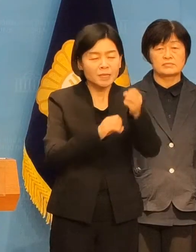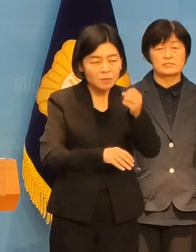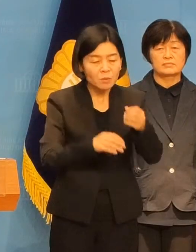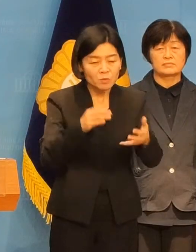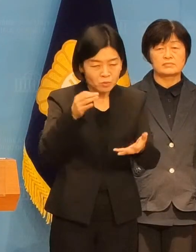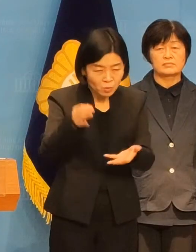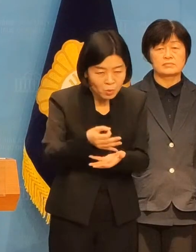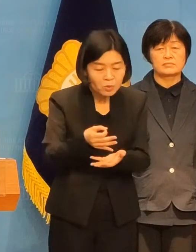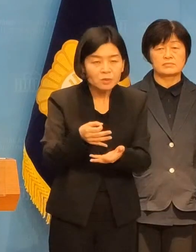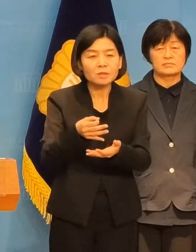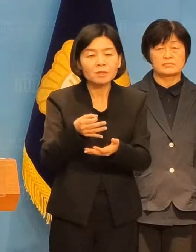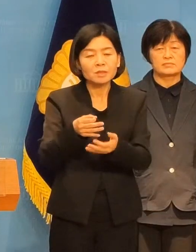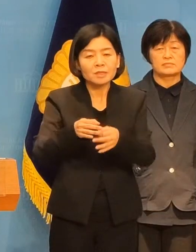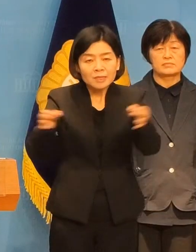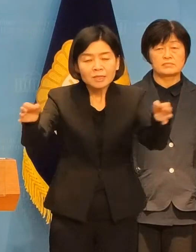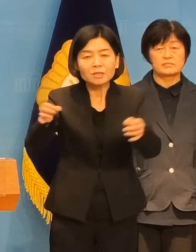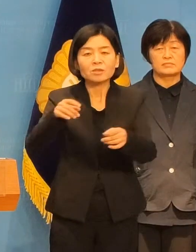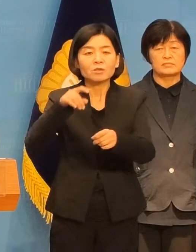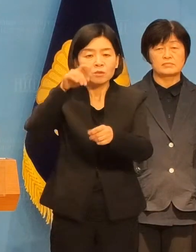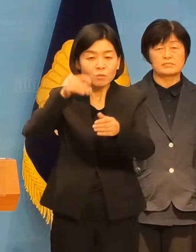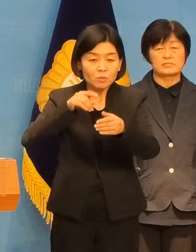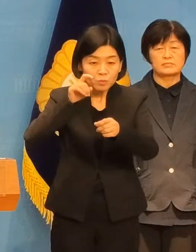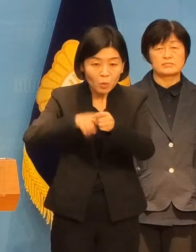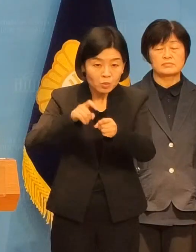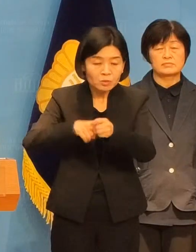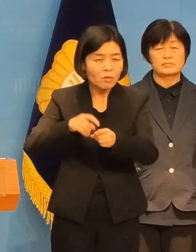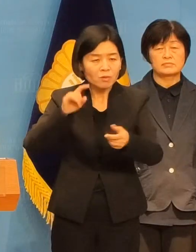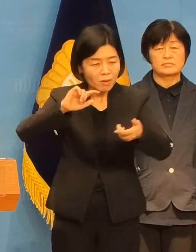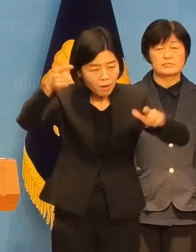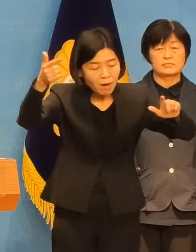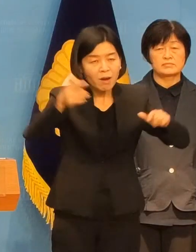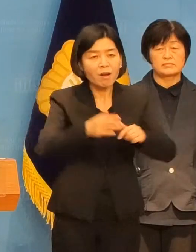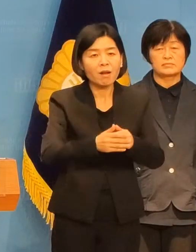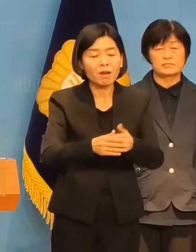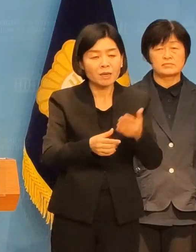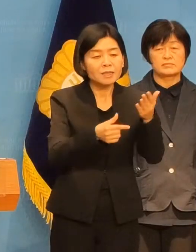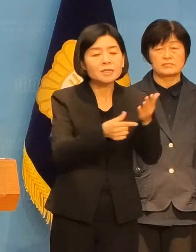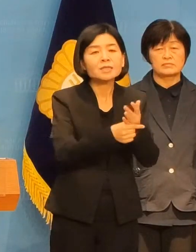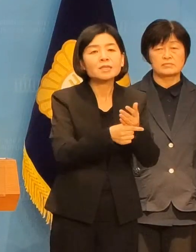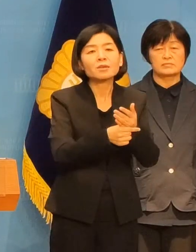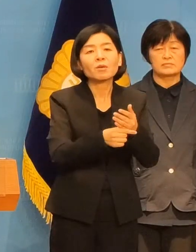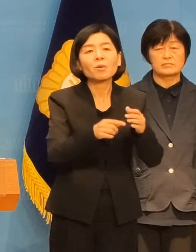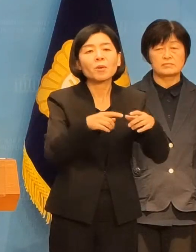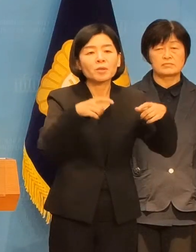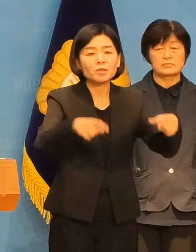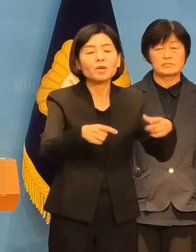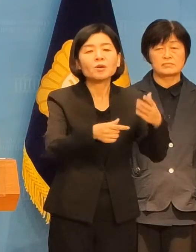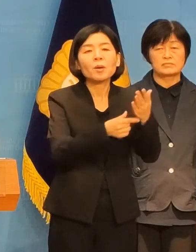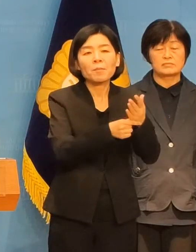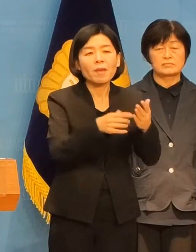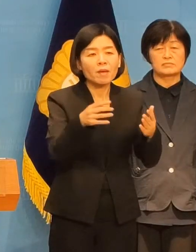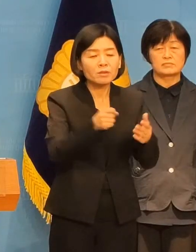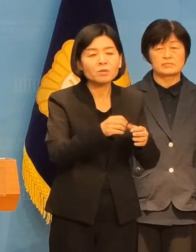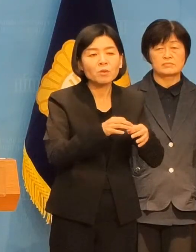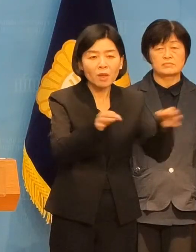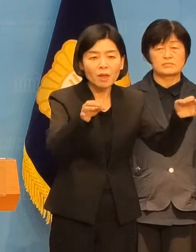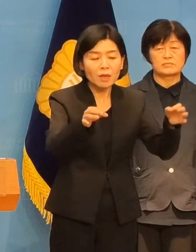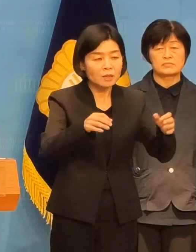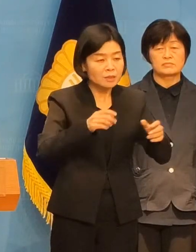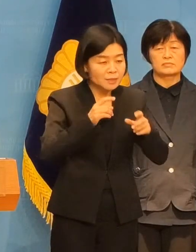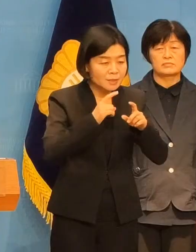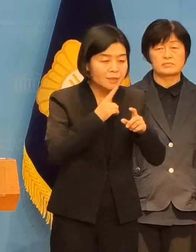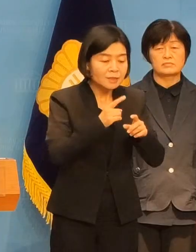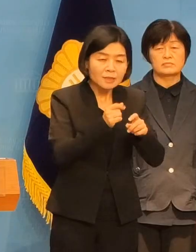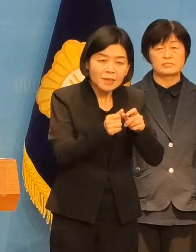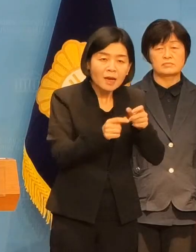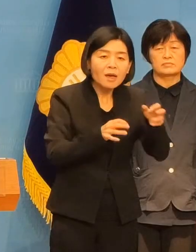자체가 다른 예산으로서 지역 화폐 형태로 지급되어 지역 자영업자와 지역 경제 활성화에도 큰